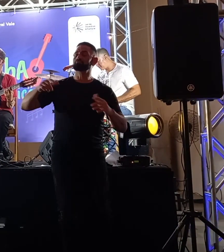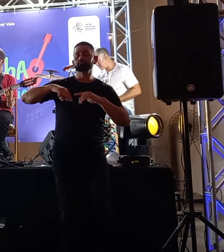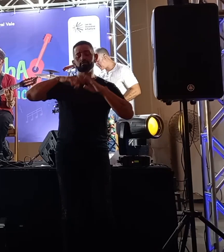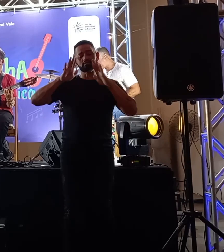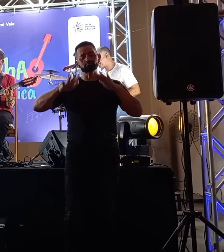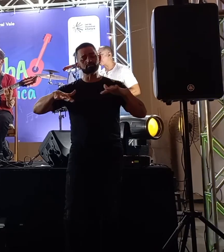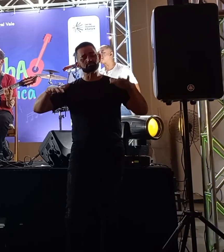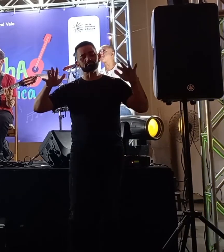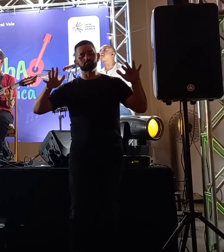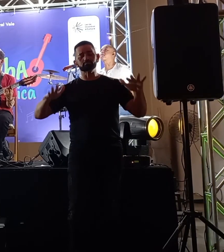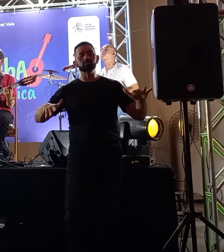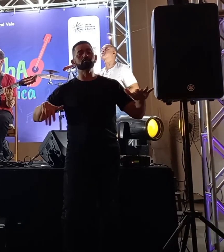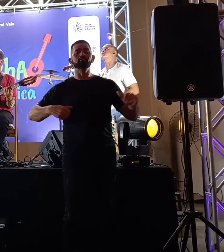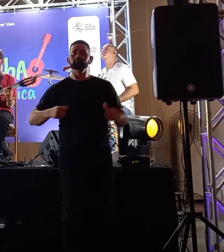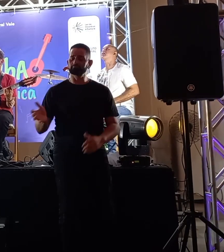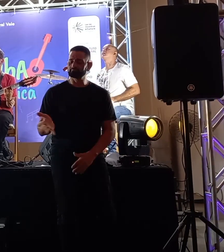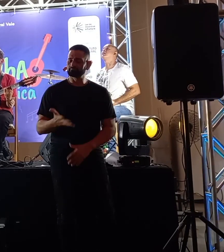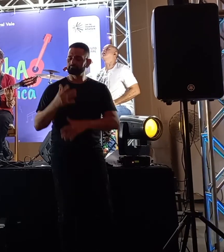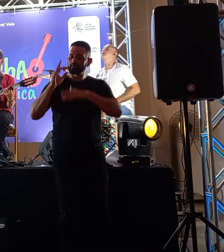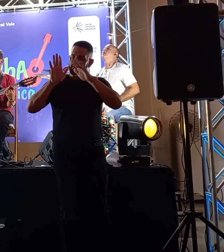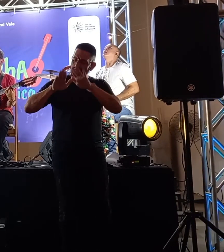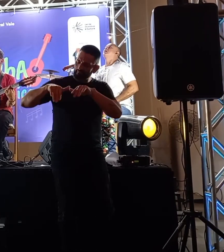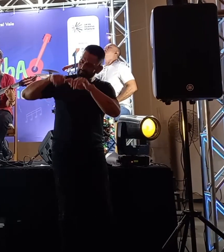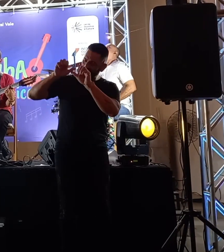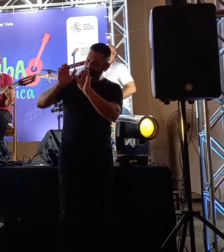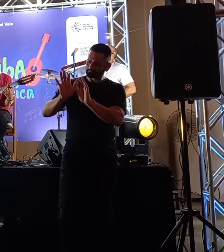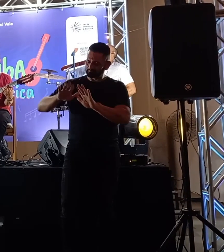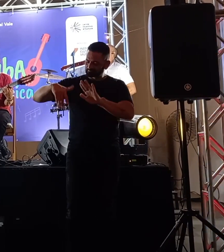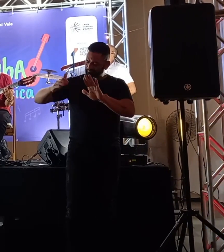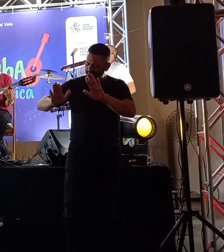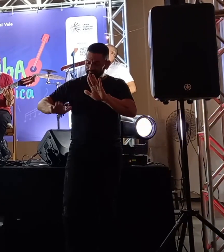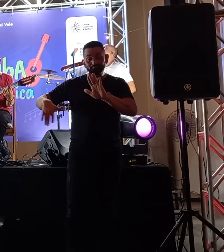nas invisíveis asas do rio.